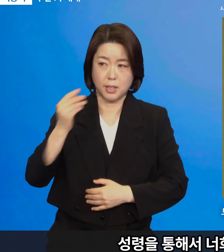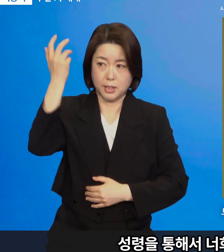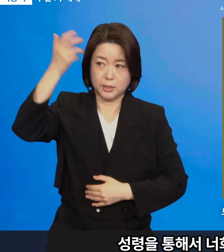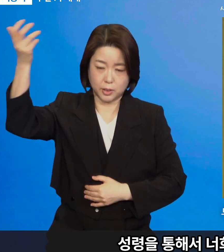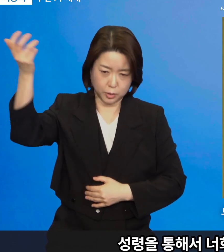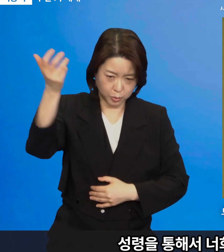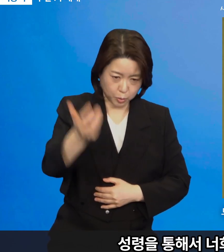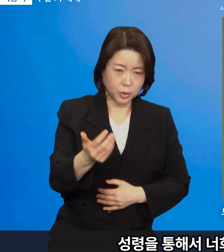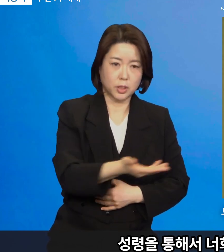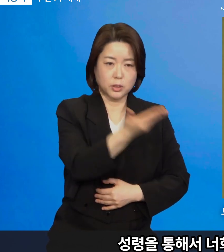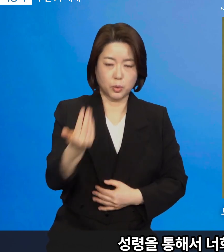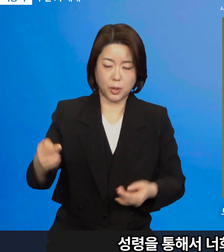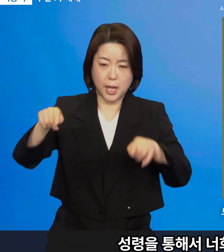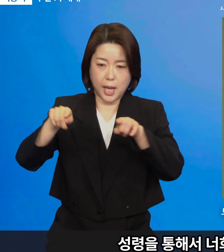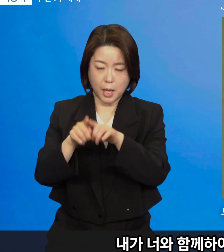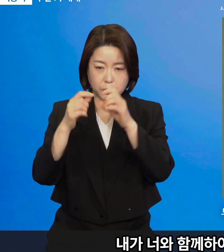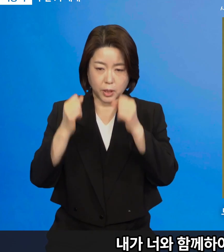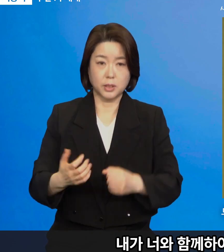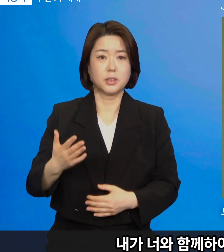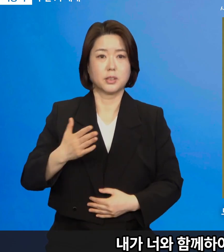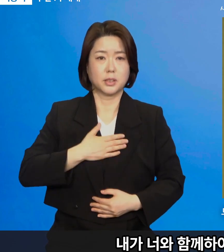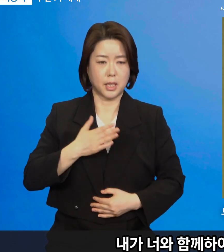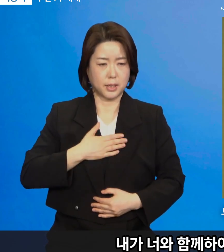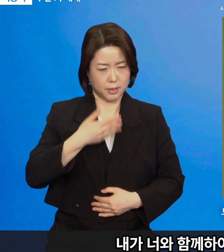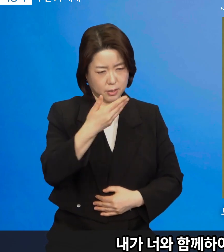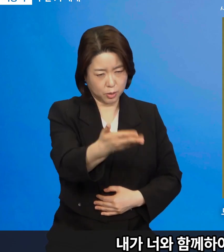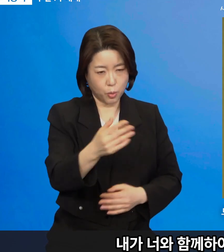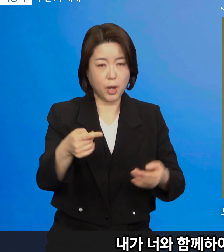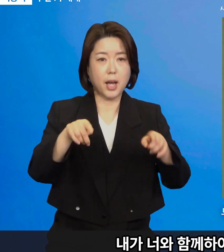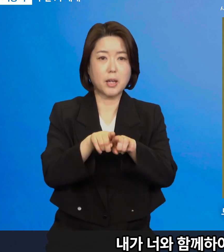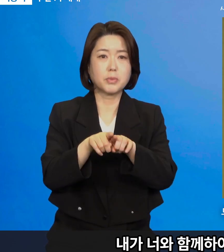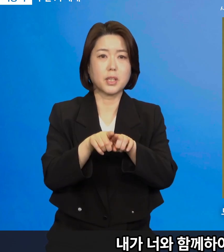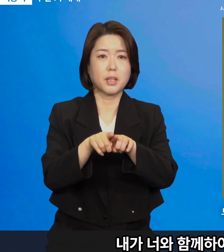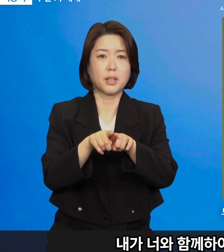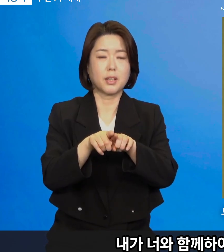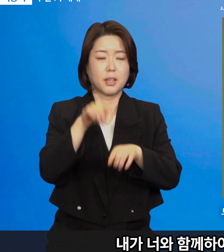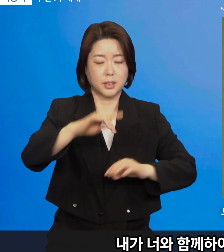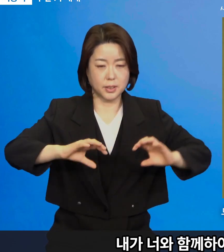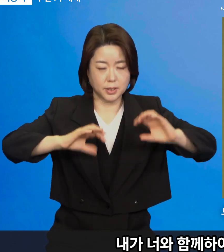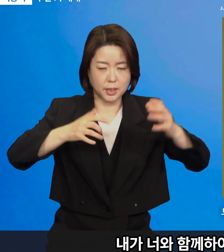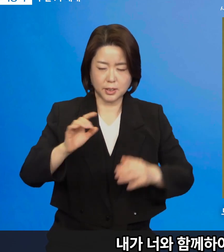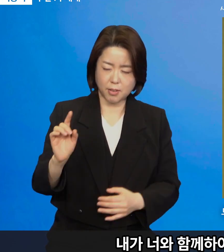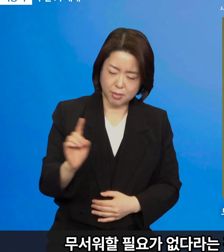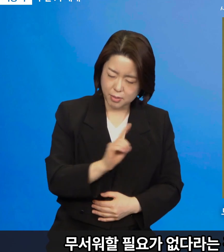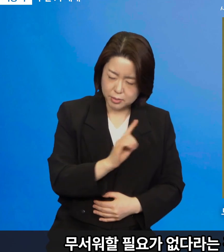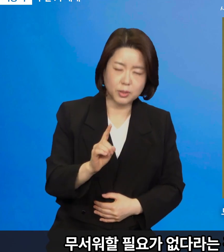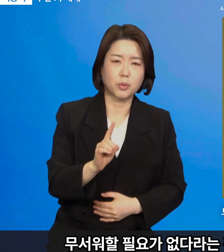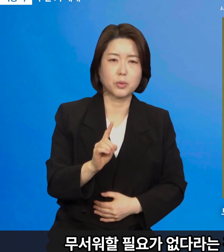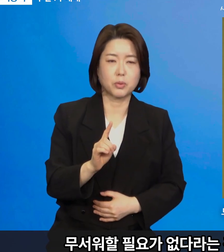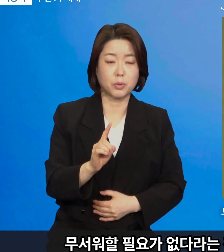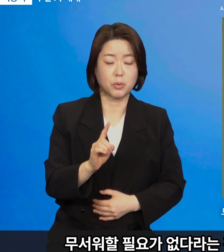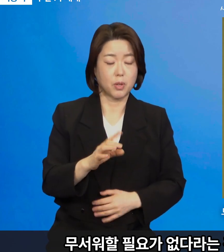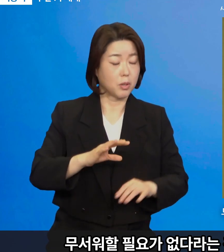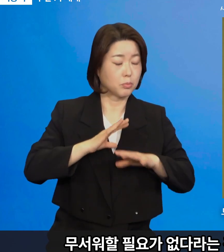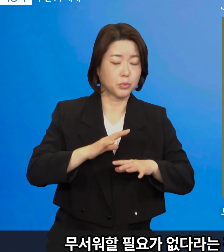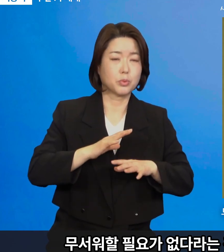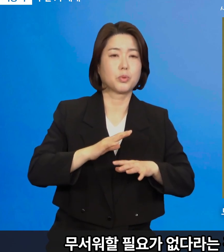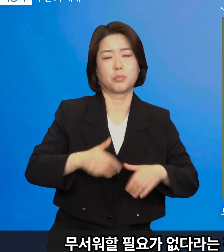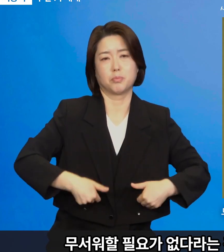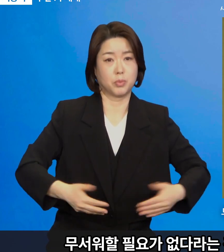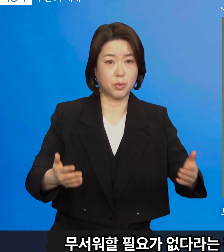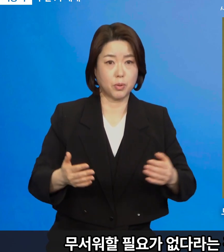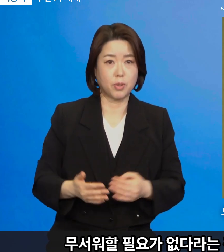너희와 함께하는 내가 너와 함께하여 그 세상에 어떤 것도 무서워할 필요가 없다라는